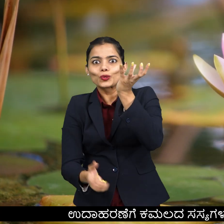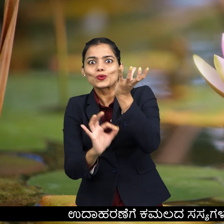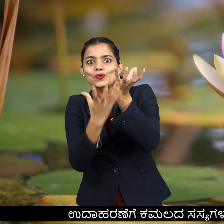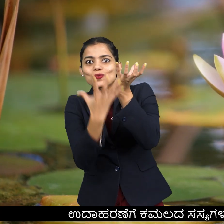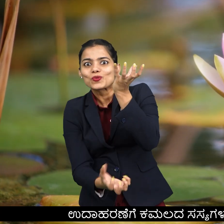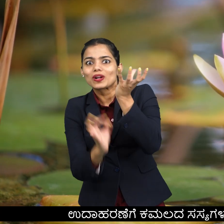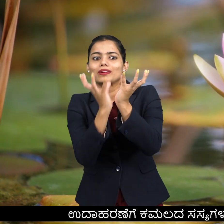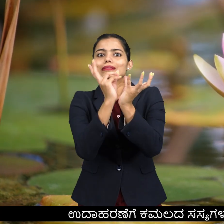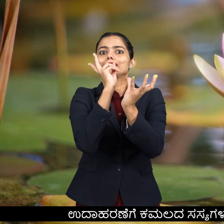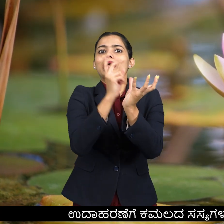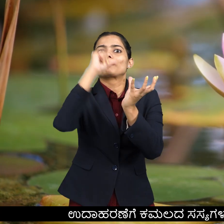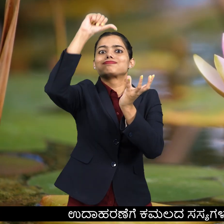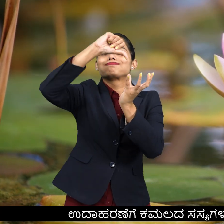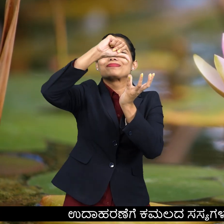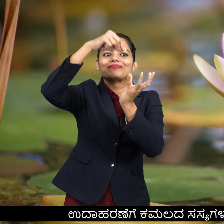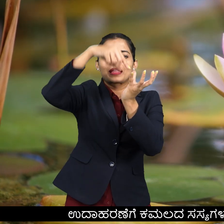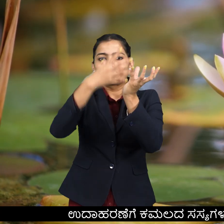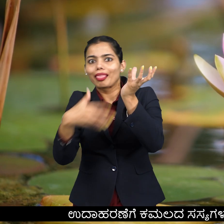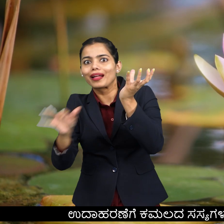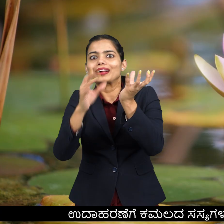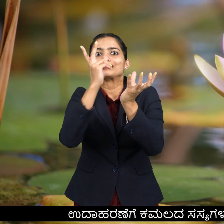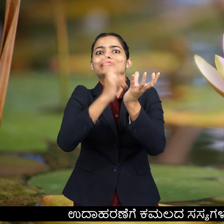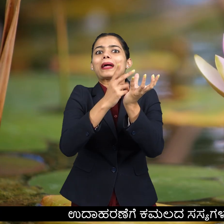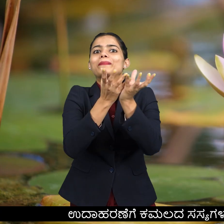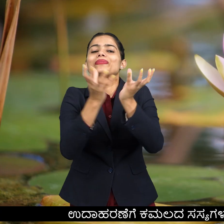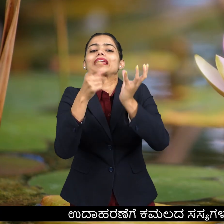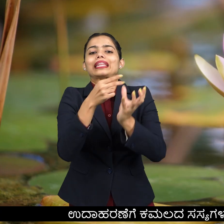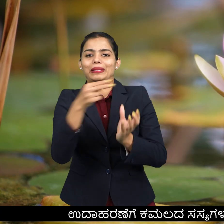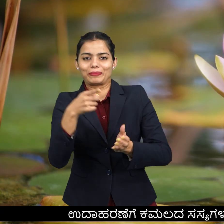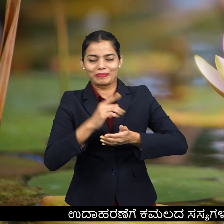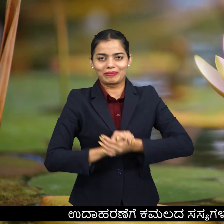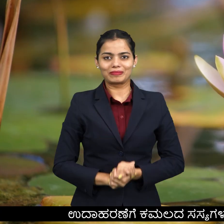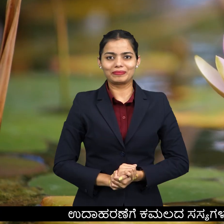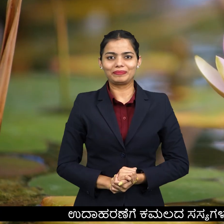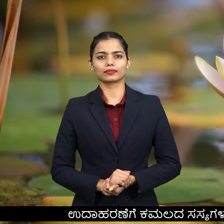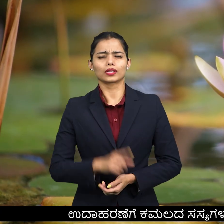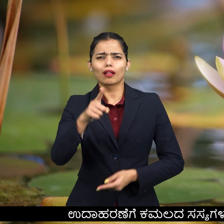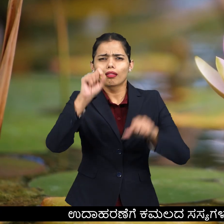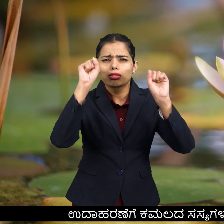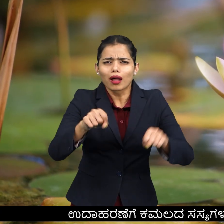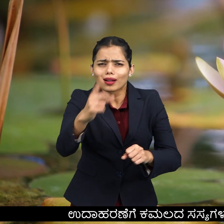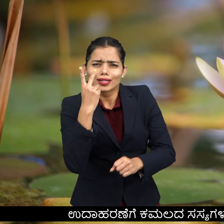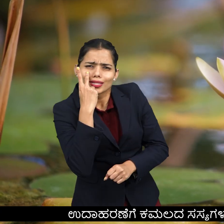ಉದಾಹರಣೆಗೆ, ಕಮಲದ ಸಸ್ಯಗಳಲ್ಲಿ ನೀವು ಇದನ್ನು ನೋಡಬಹುದು.